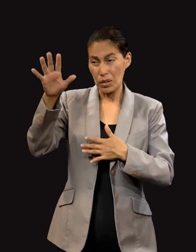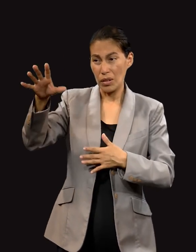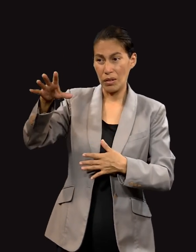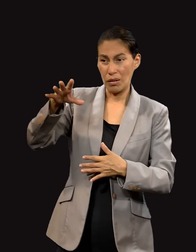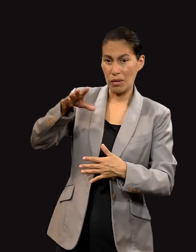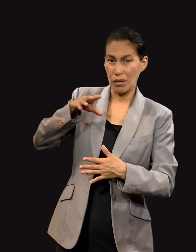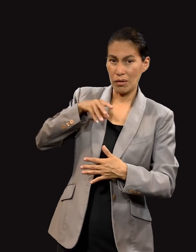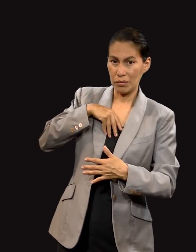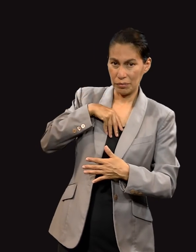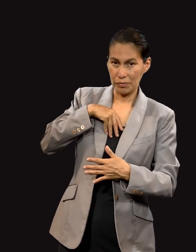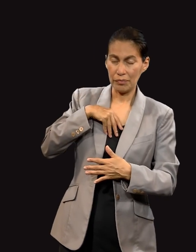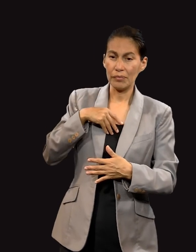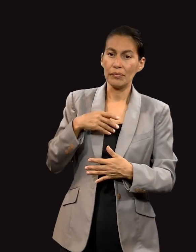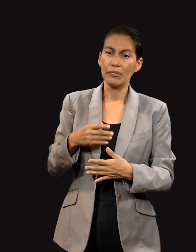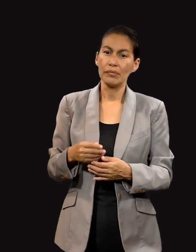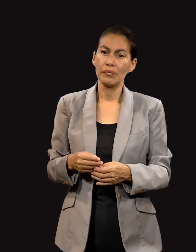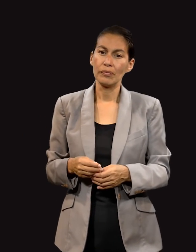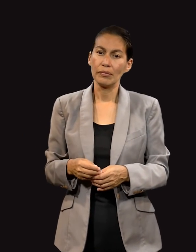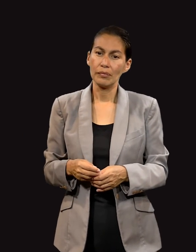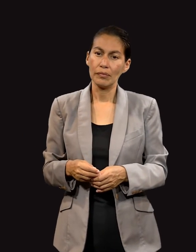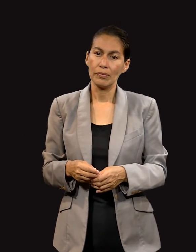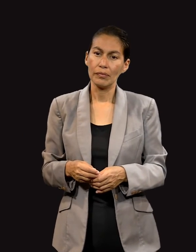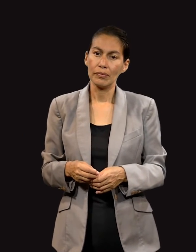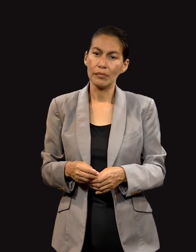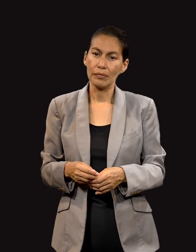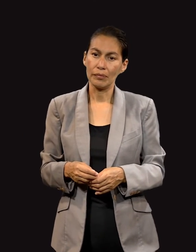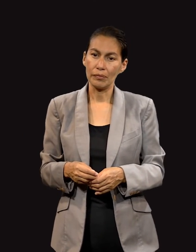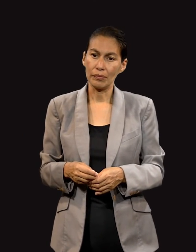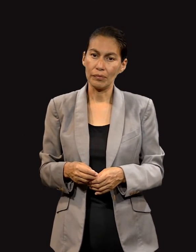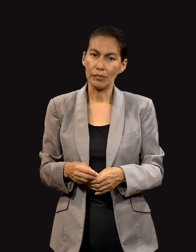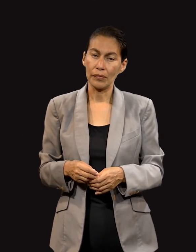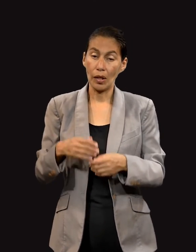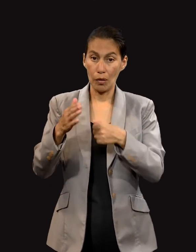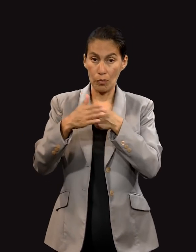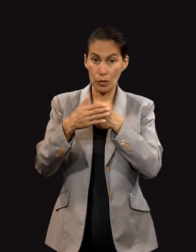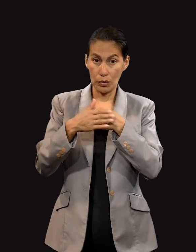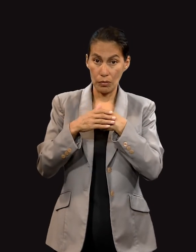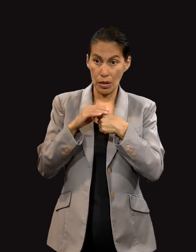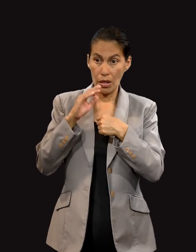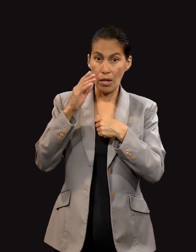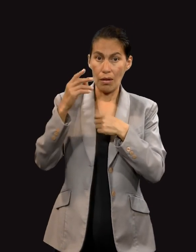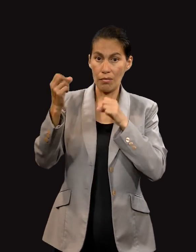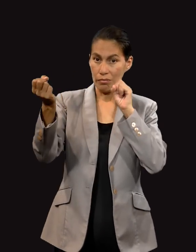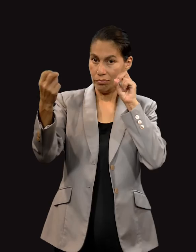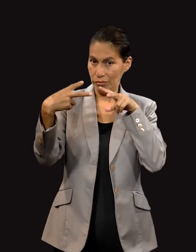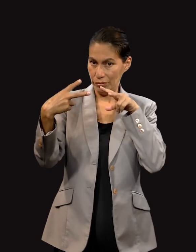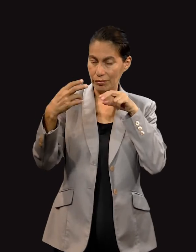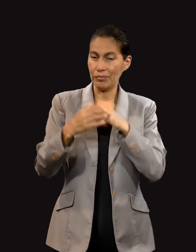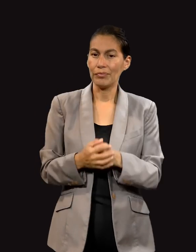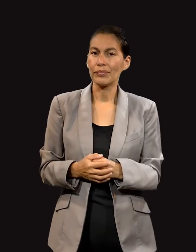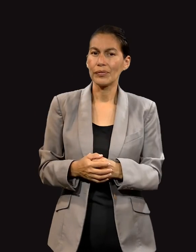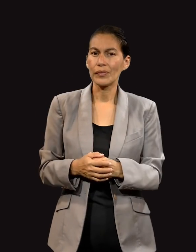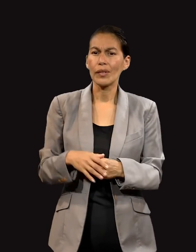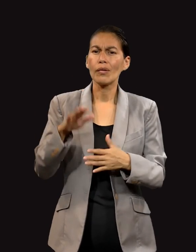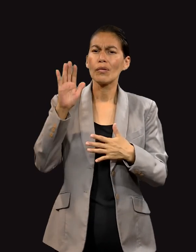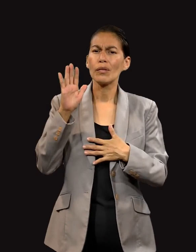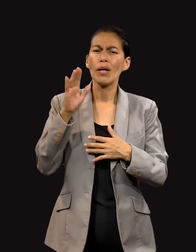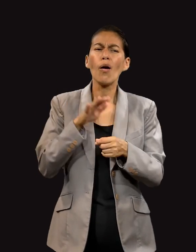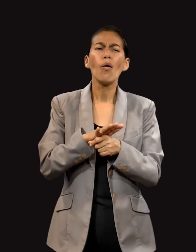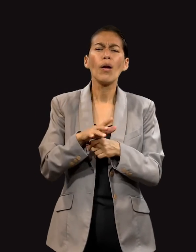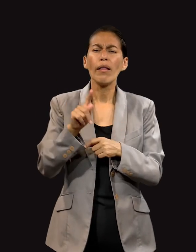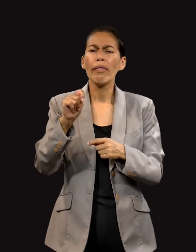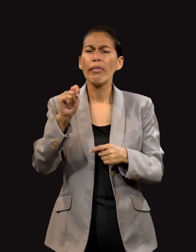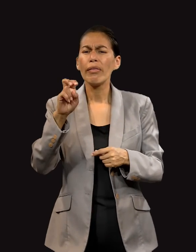meditemos y hagamos propia esta promesa en oración durante toda esta semana hasta que nos volvamos a ver la próxima